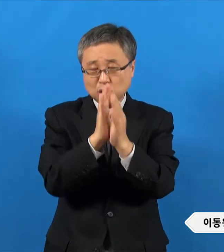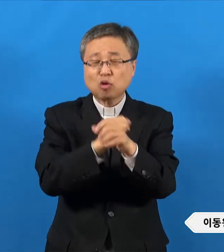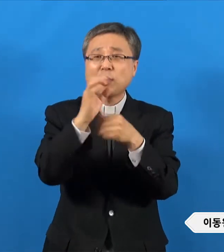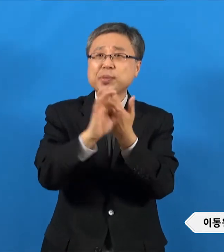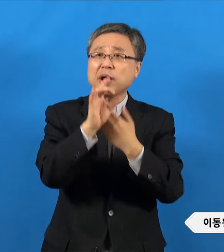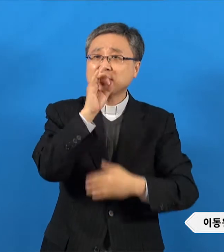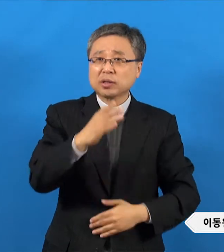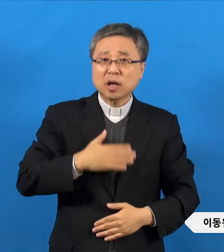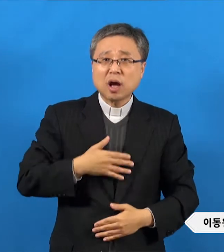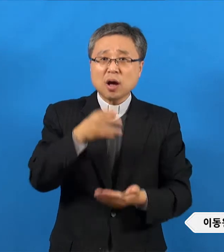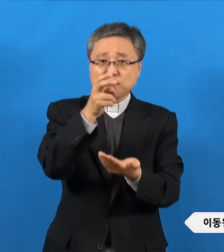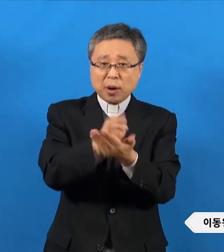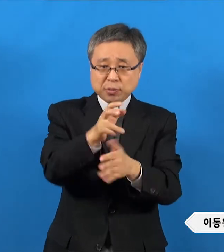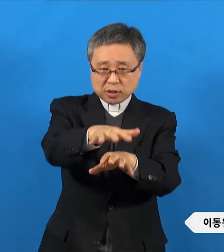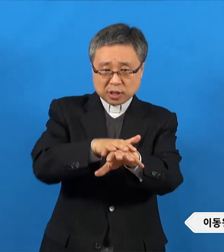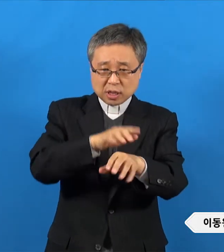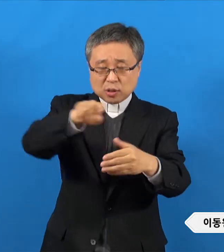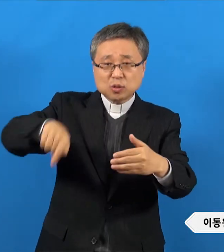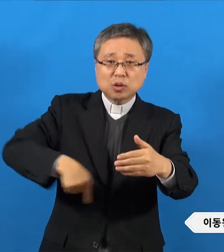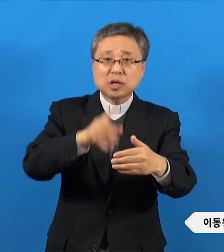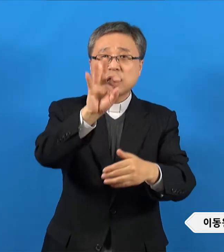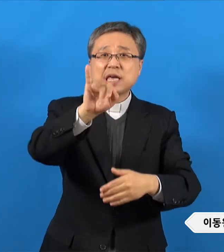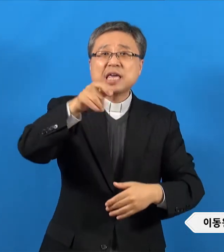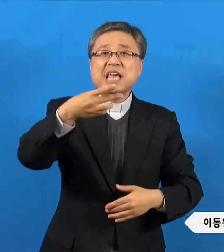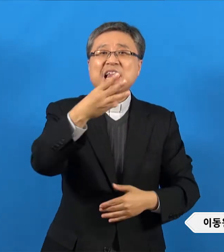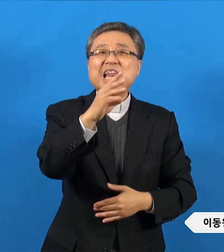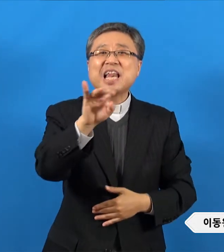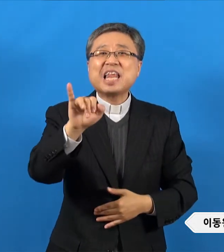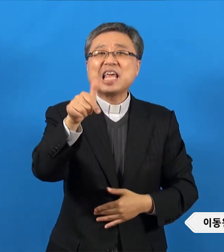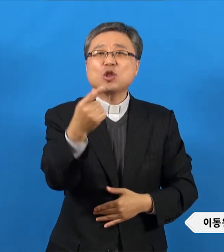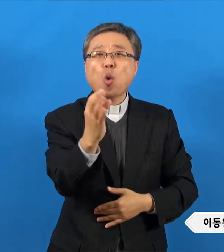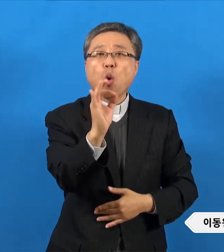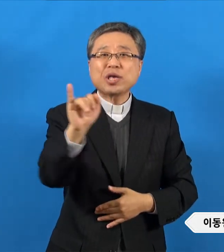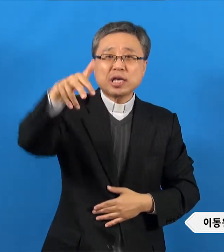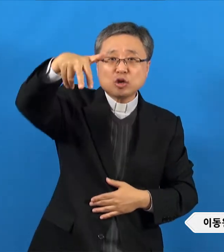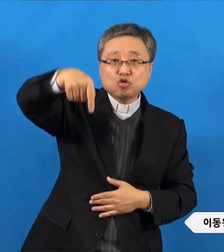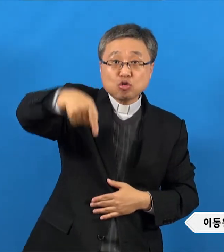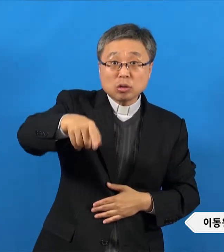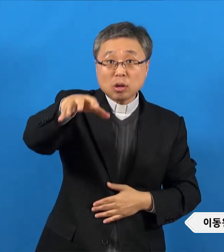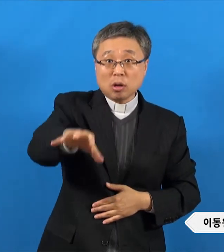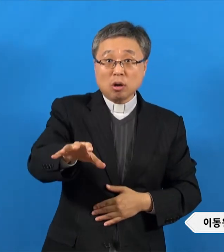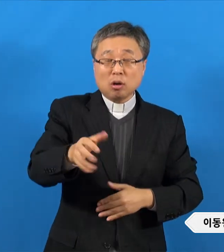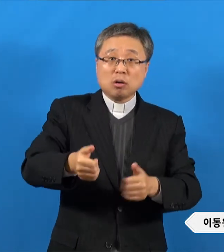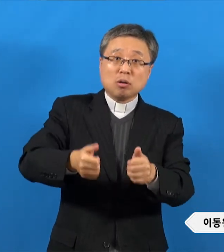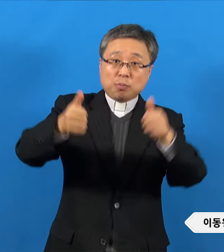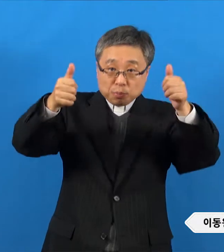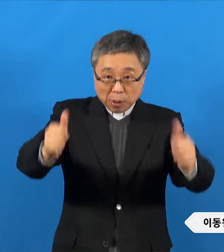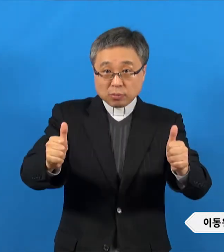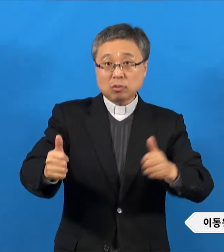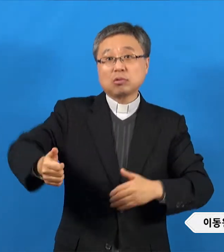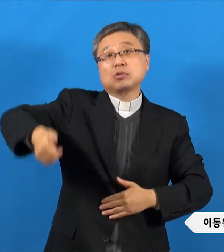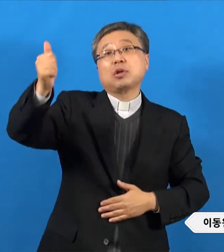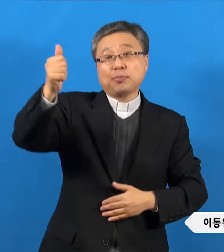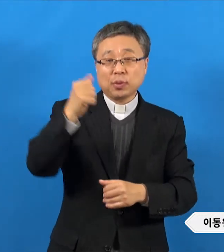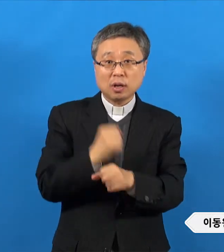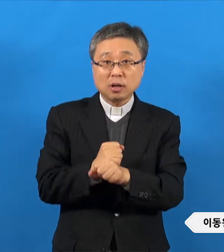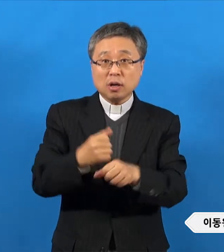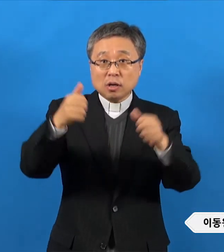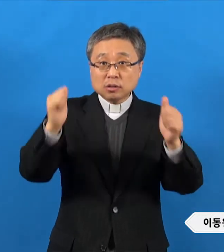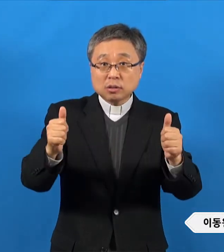법적 제기를 해서 미국의 일리노이주에서 법원에서 판결에 이 사람이 승리합니다. 자, 승리하는 판단을